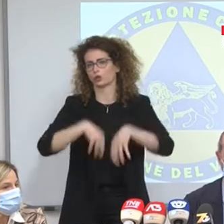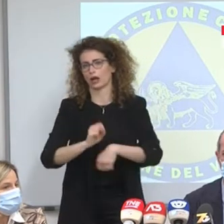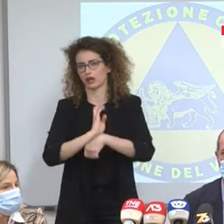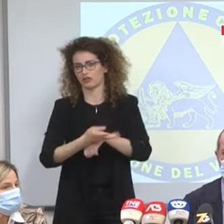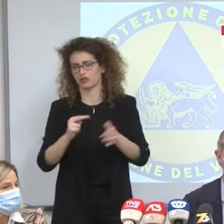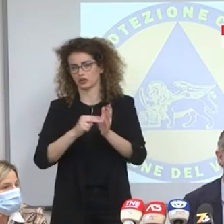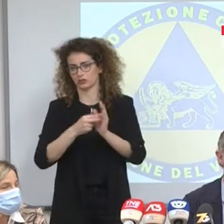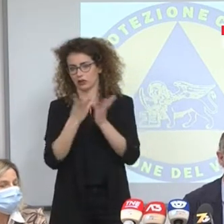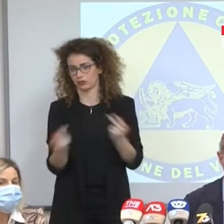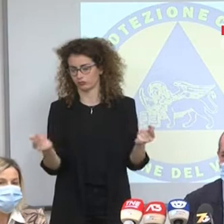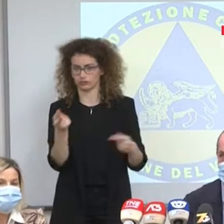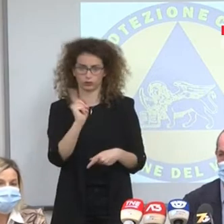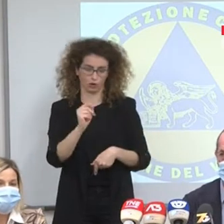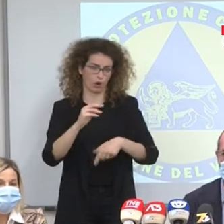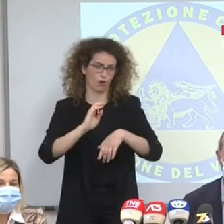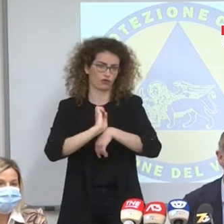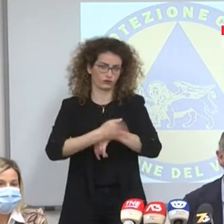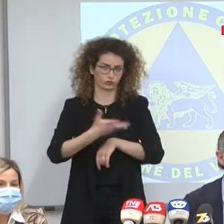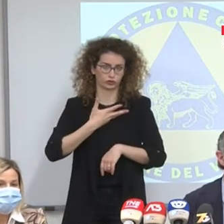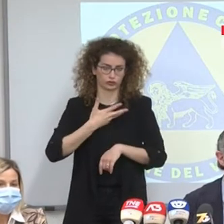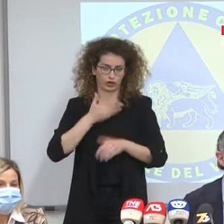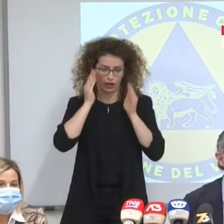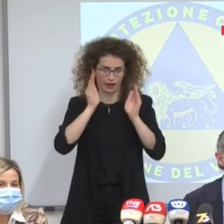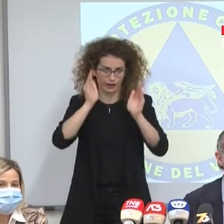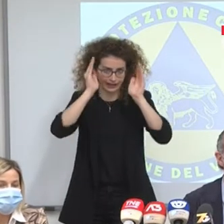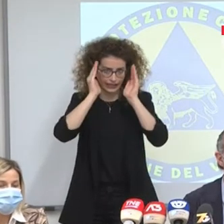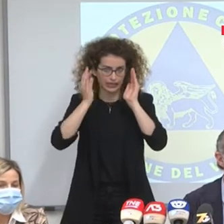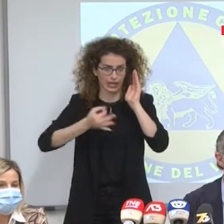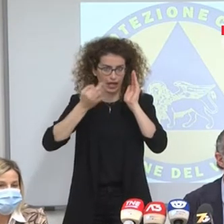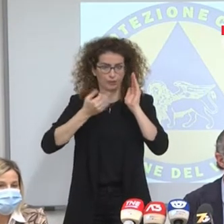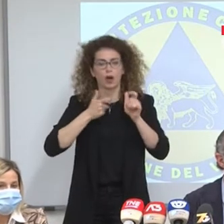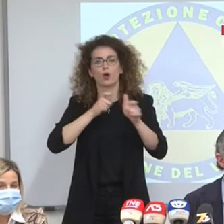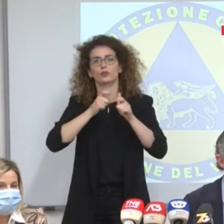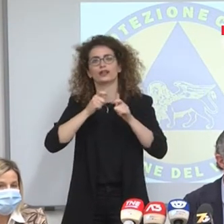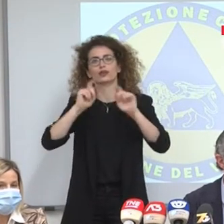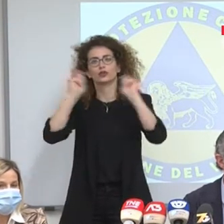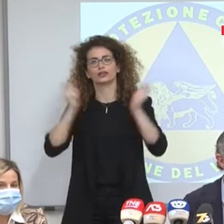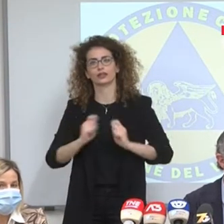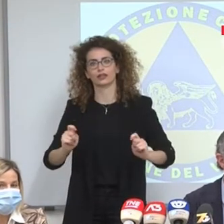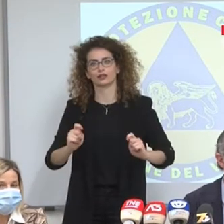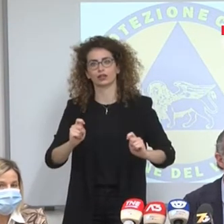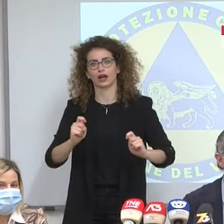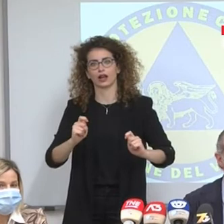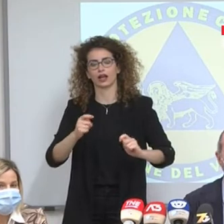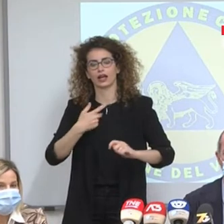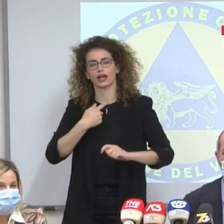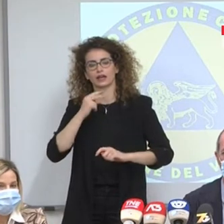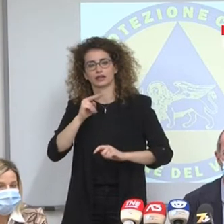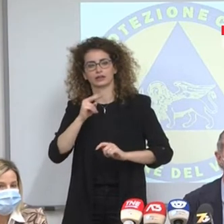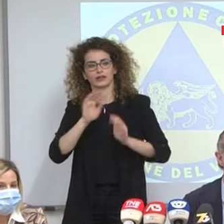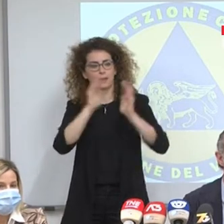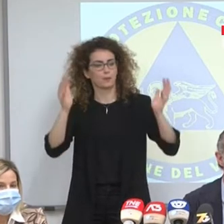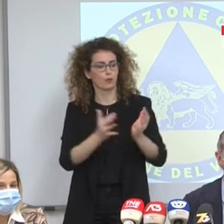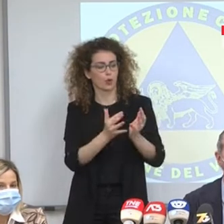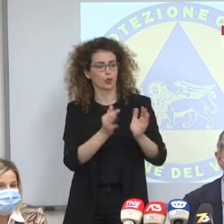c'è, bisogna non abbassare la guardia, però la comunicazione internazionale risulterebbe devastante spiegare al mondo